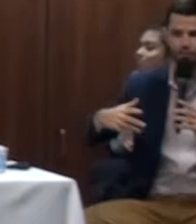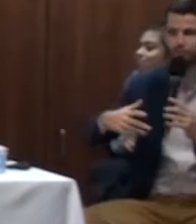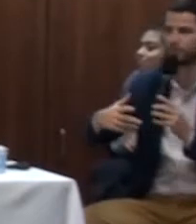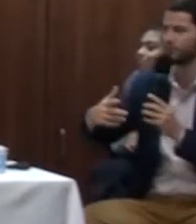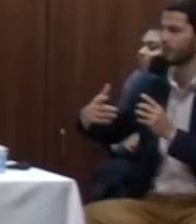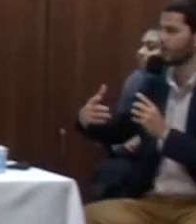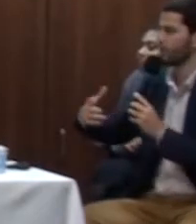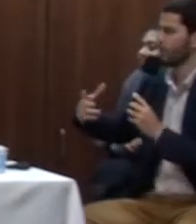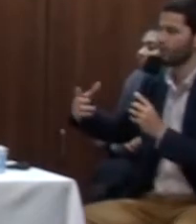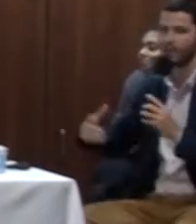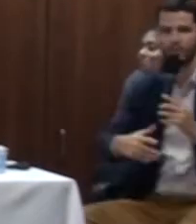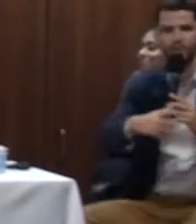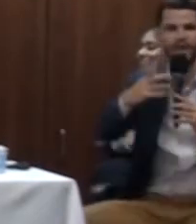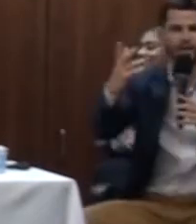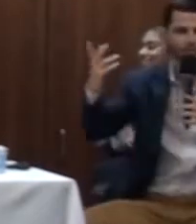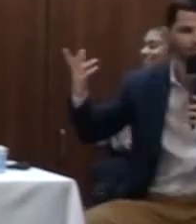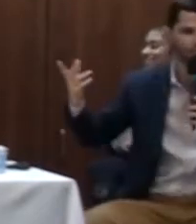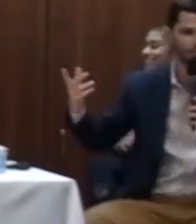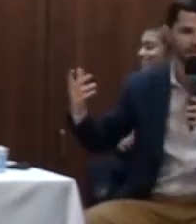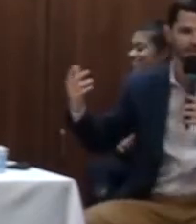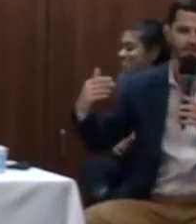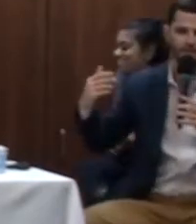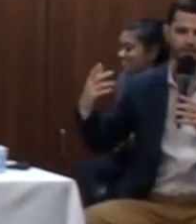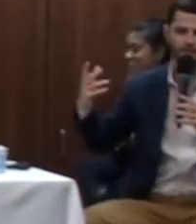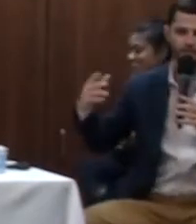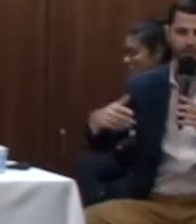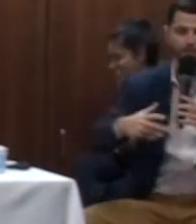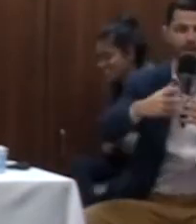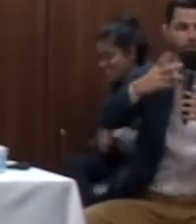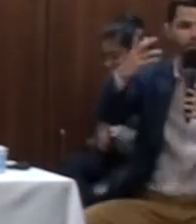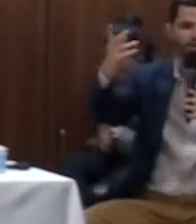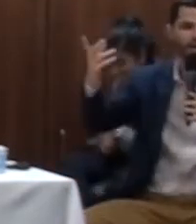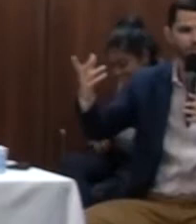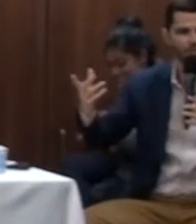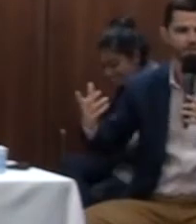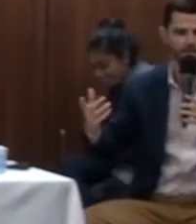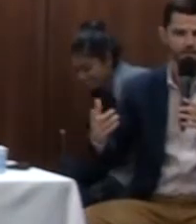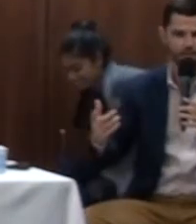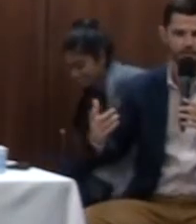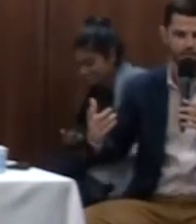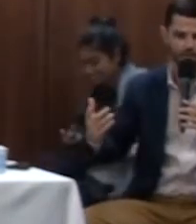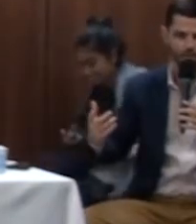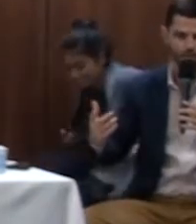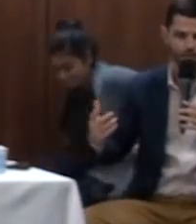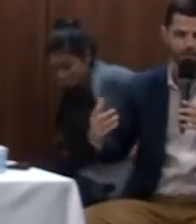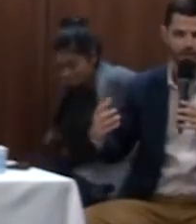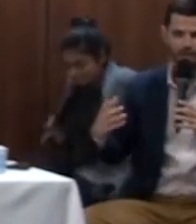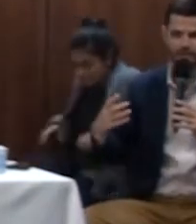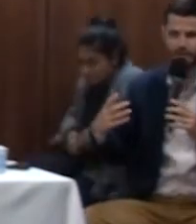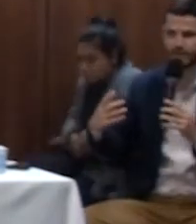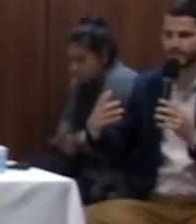estabelece o quadro geral o quadro geral do que é o processo transexualizador pelo